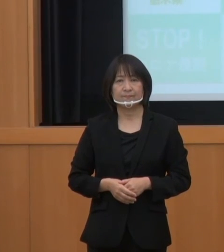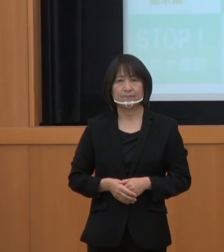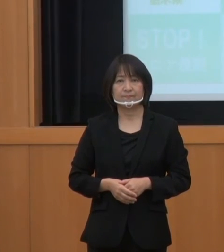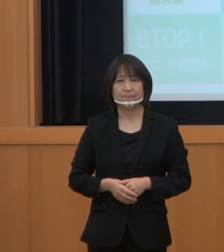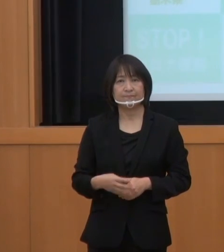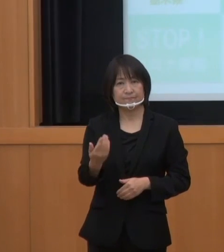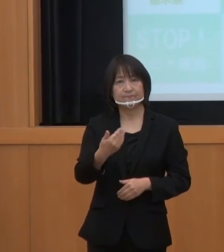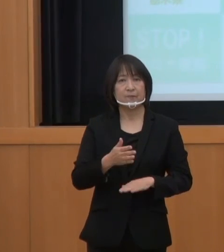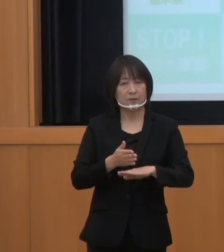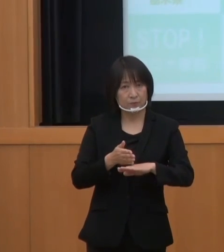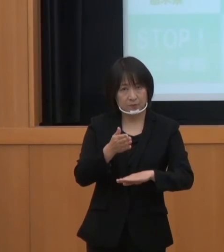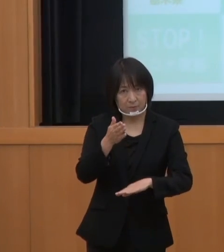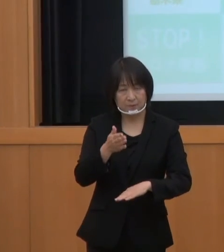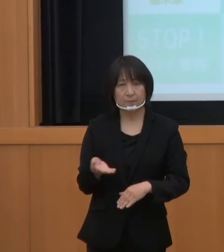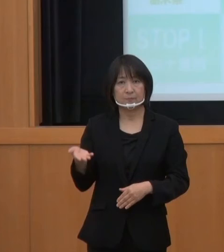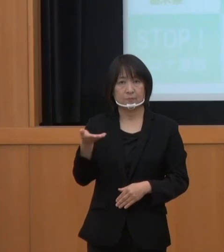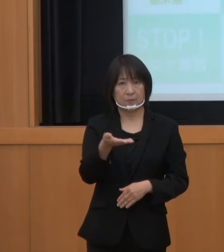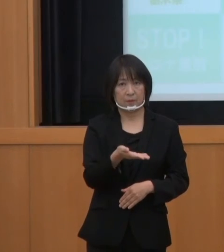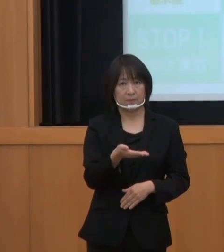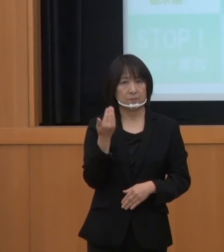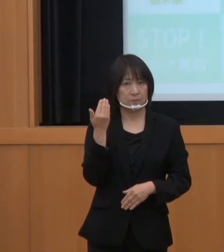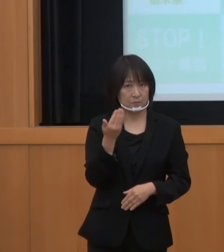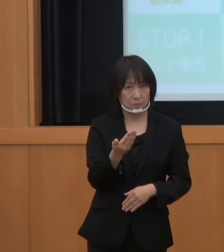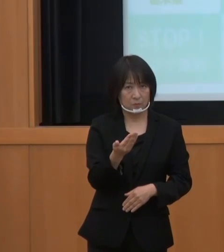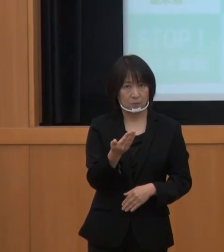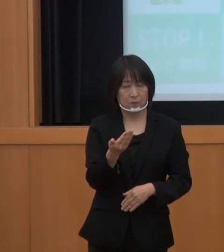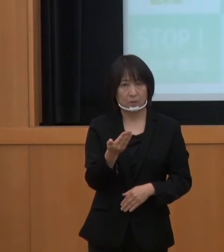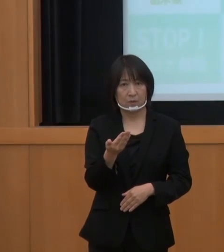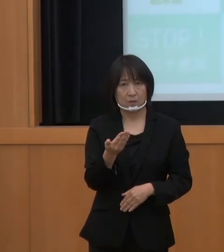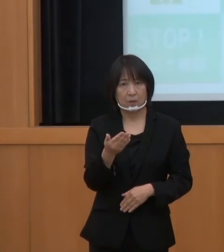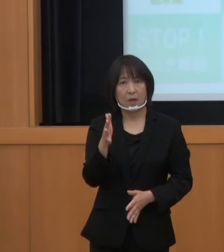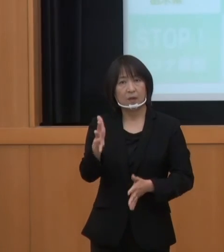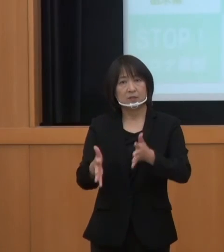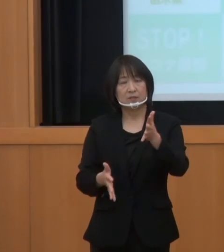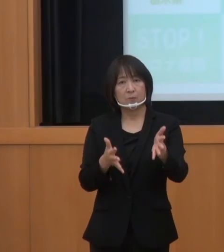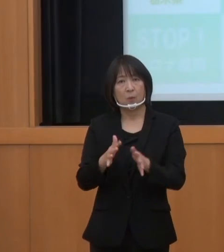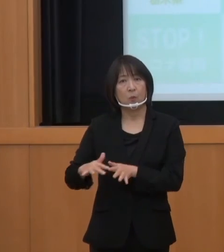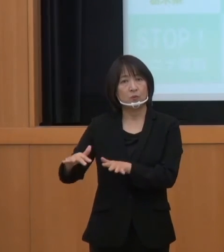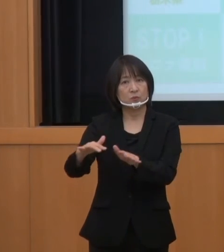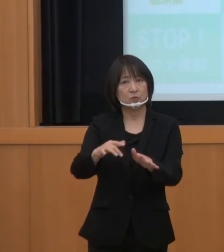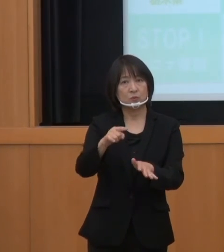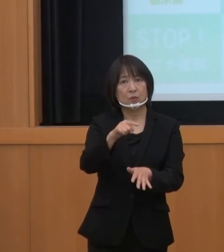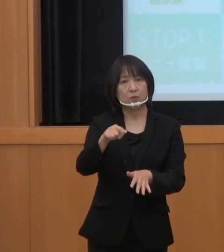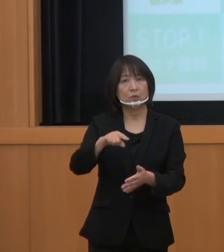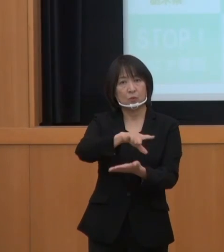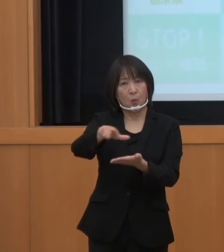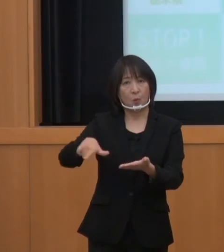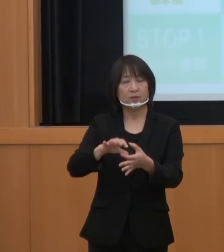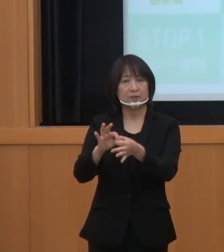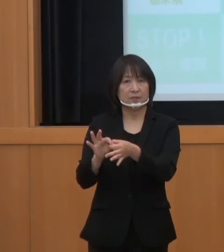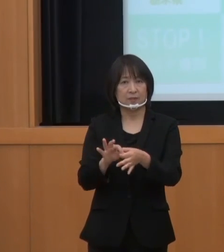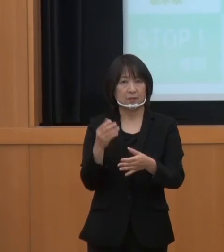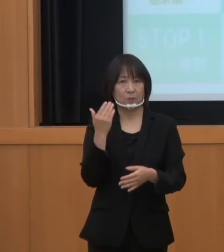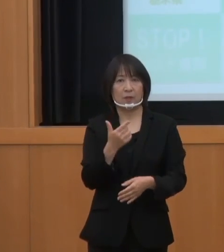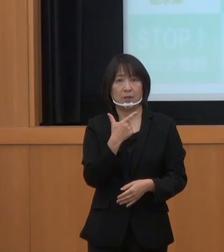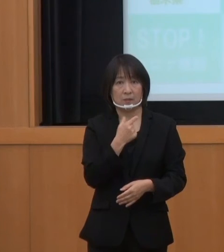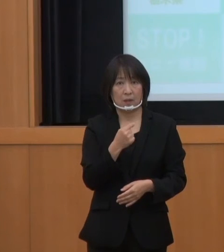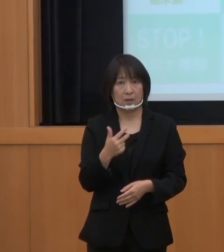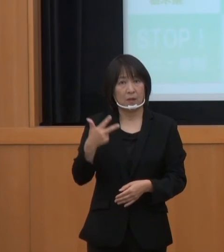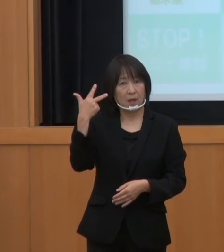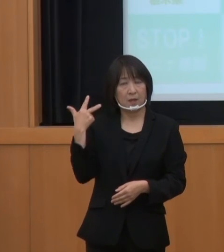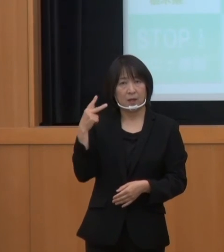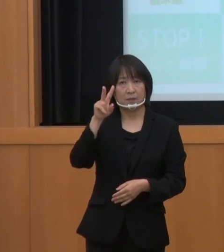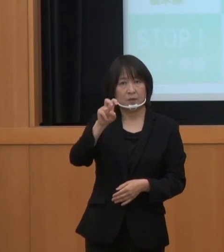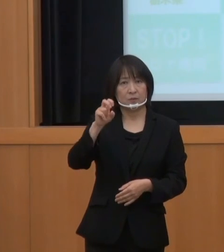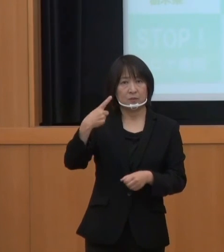ありがとうございます。続いてなんですが、スポーツゾーンについてちょっとお伺いしたいんですが、先週21